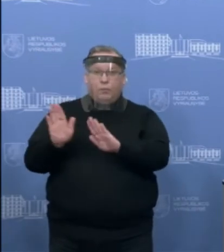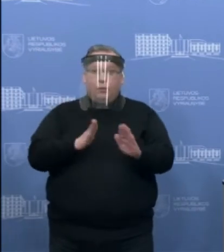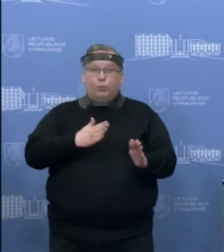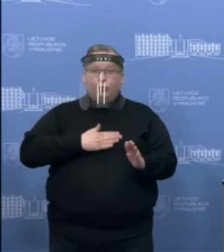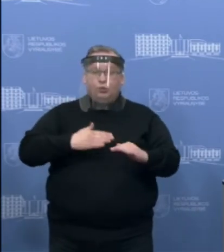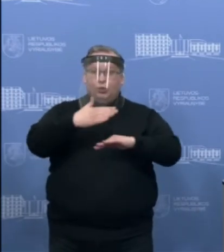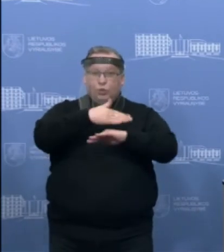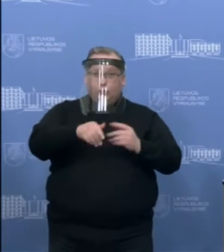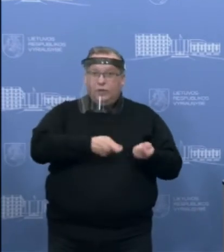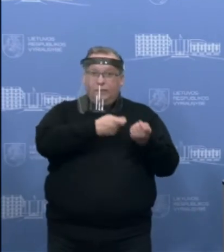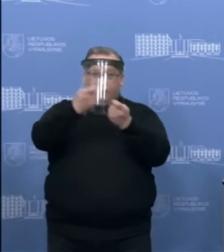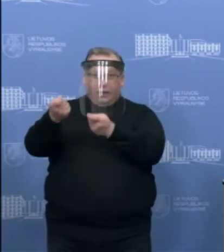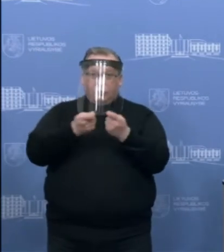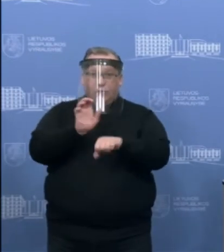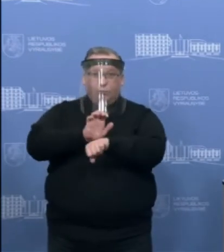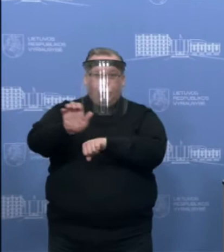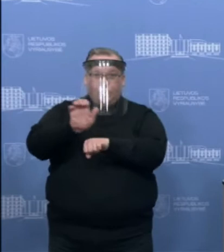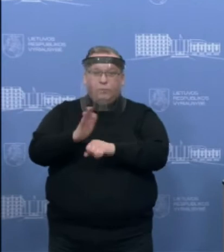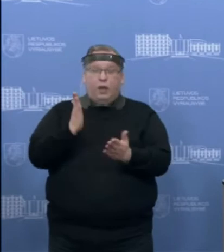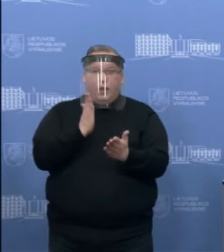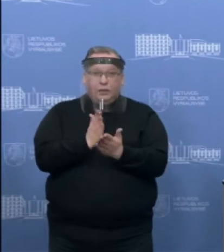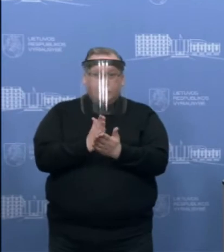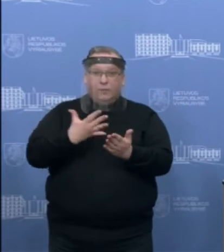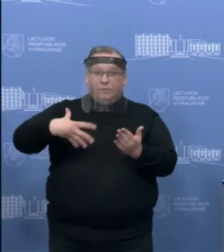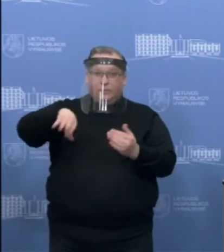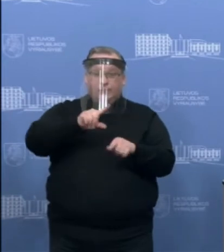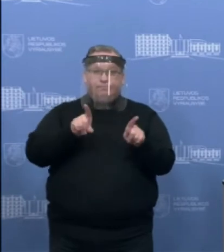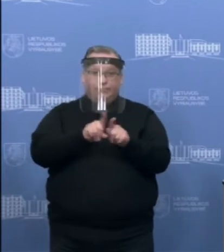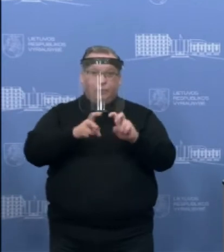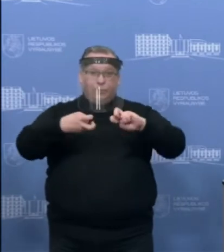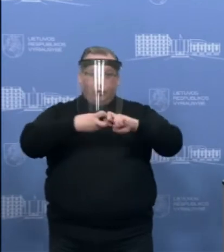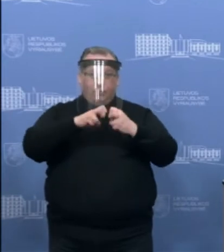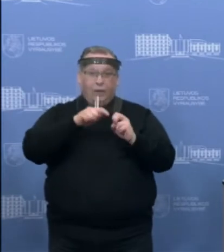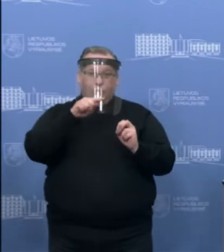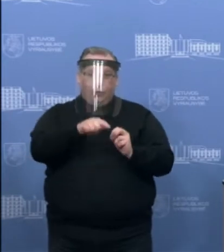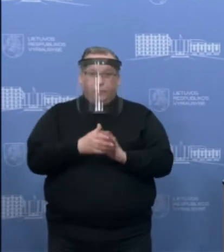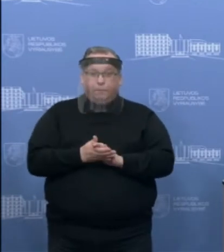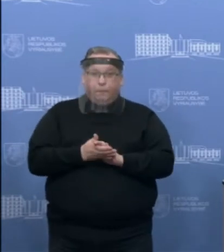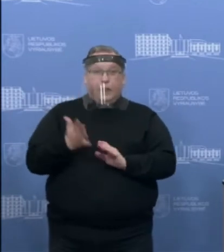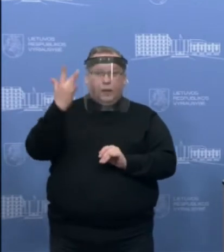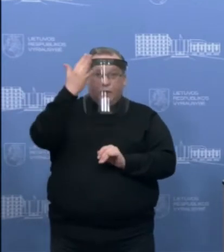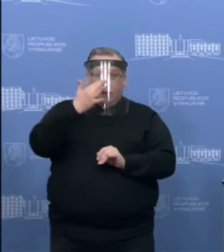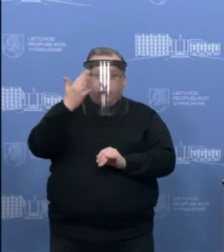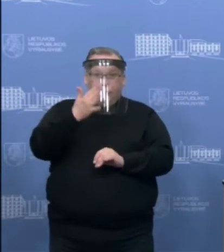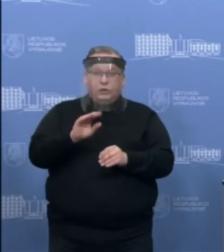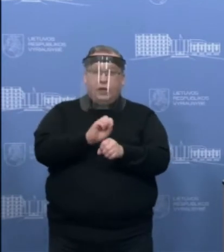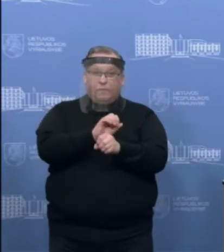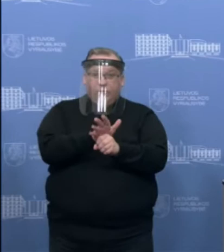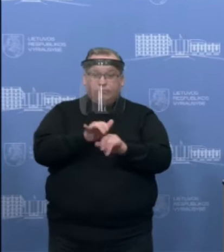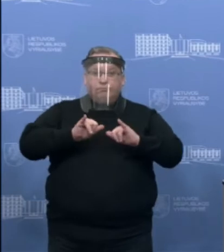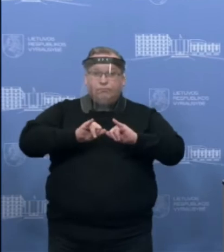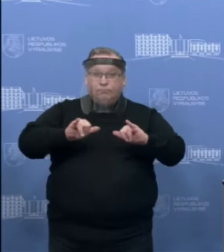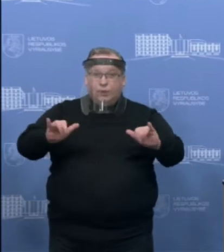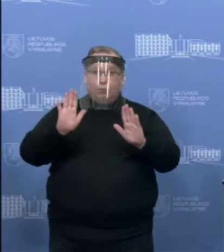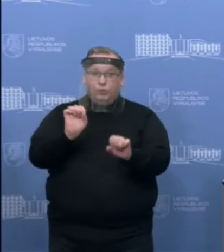eksporto rinkose. Kitaip tariant, esame tikrai visi viename laive. Laikantis prielaidos, kad viruso plitimas bus